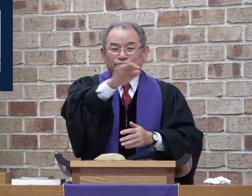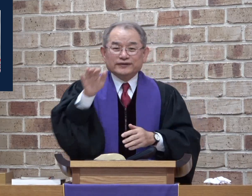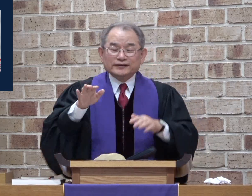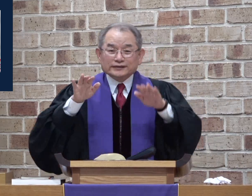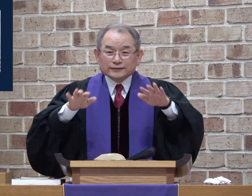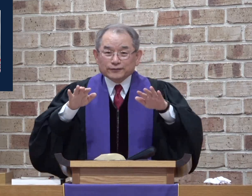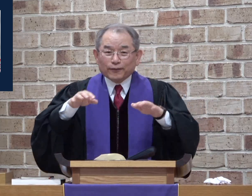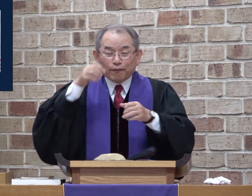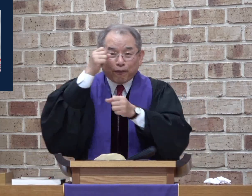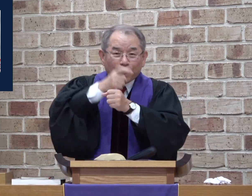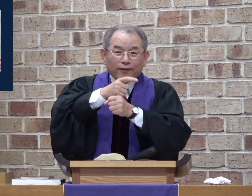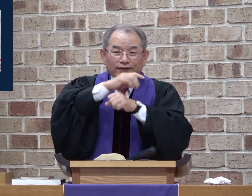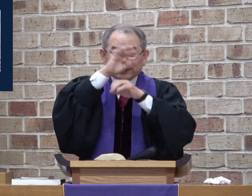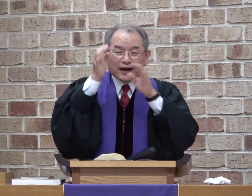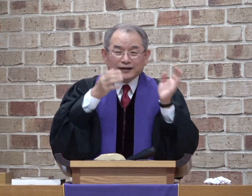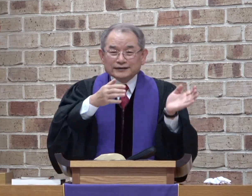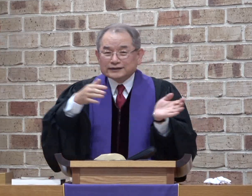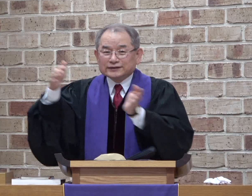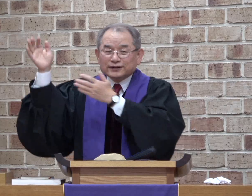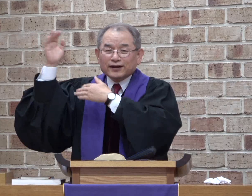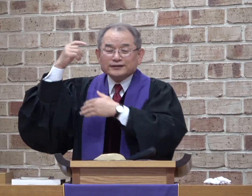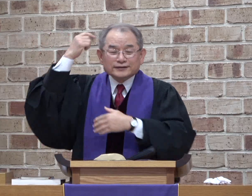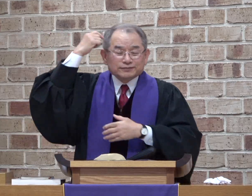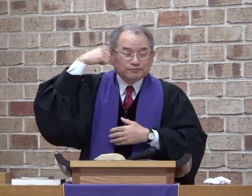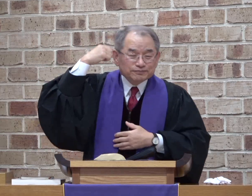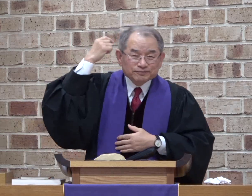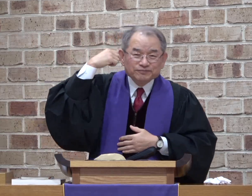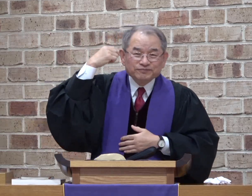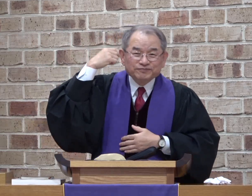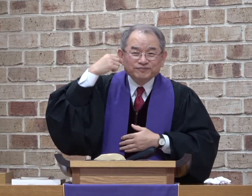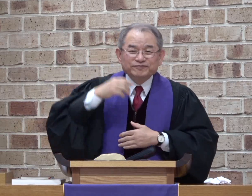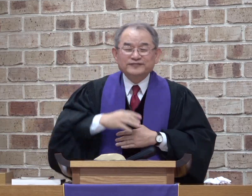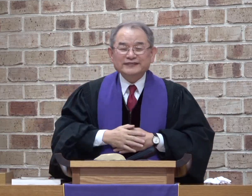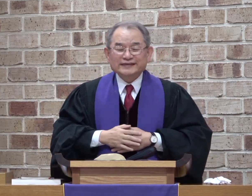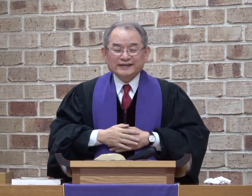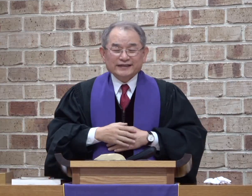백신도 맞고 막 이런 불안한 상황이었는데 다 지나갔습니다.